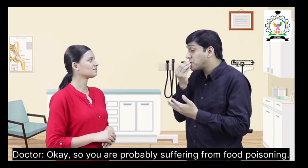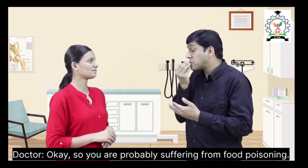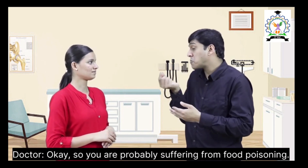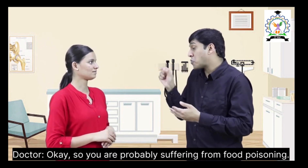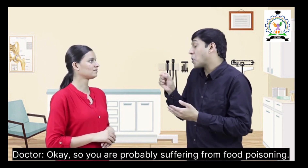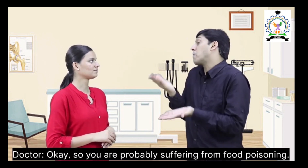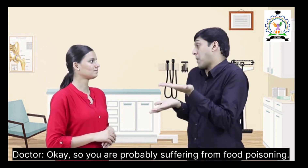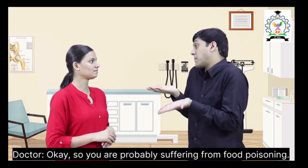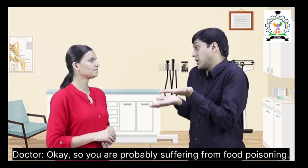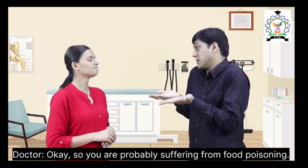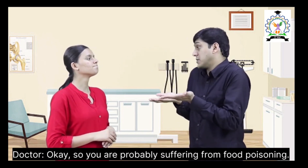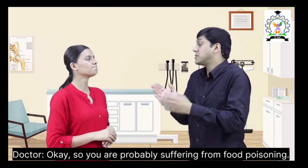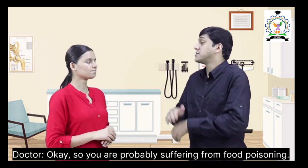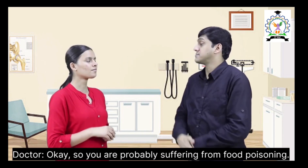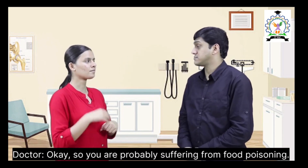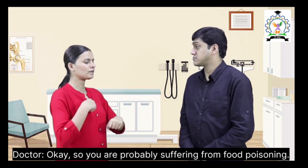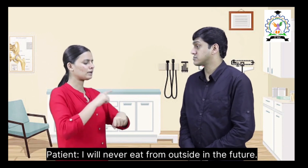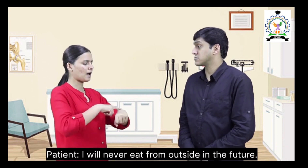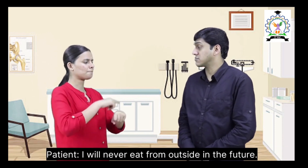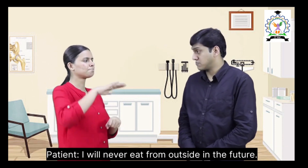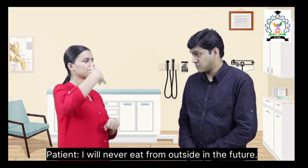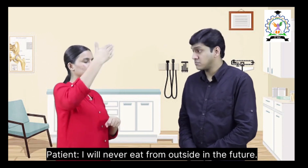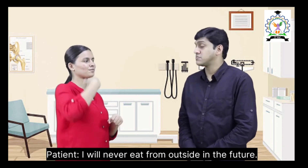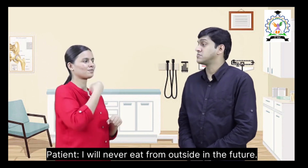तो आपको फूड पॉइजनिंग हुई है शायद।